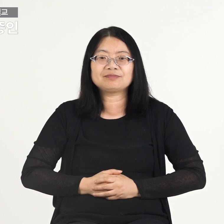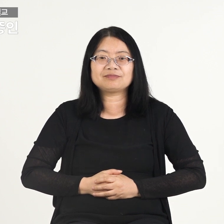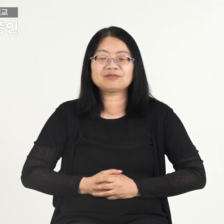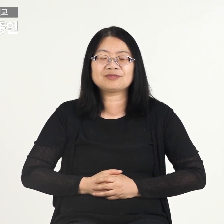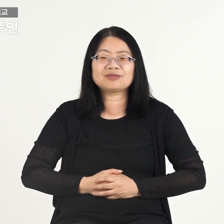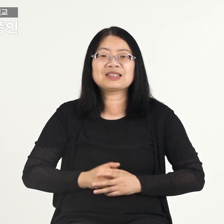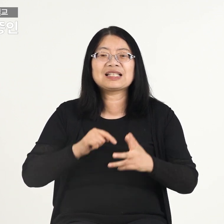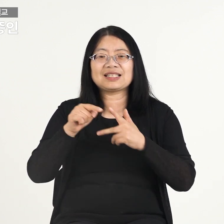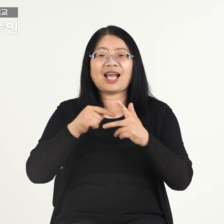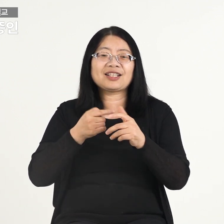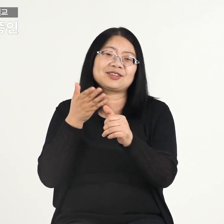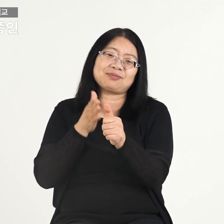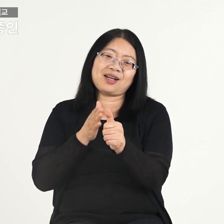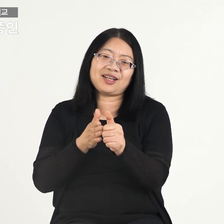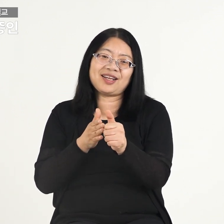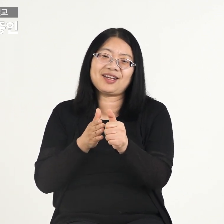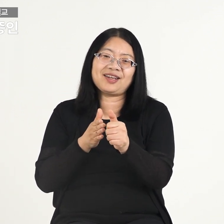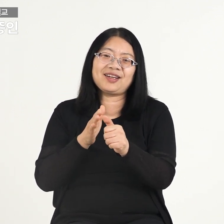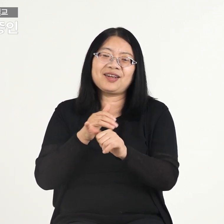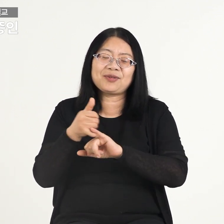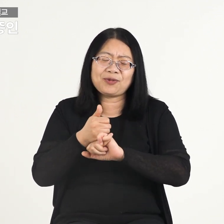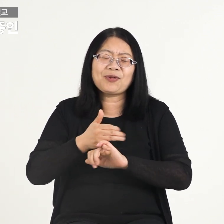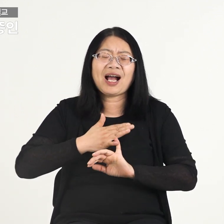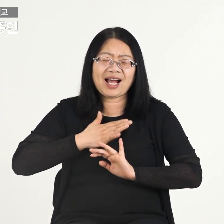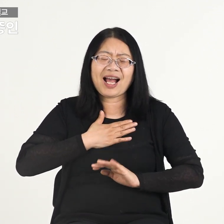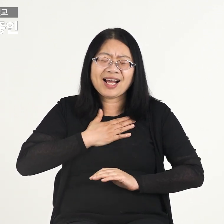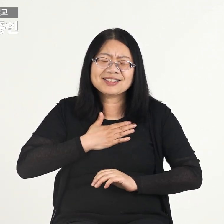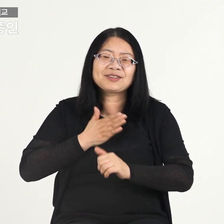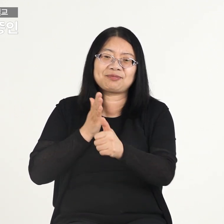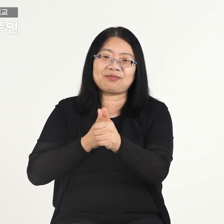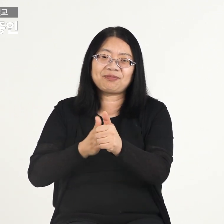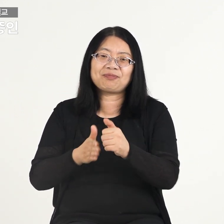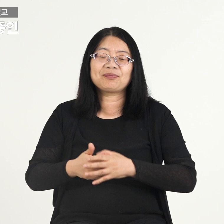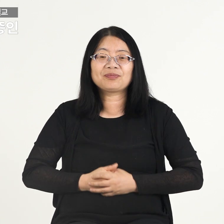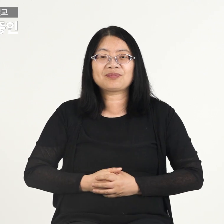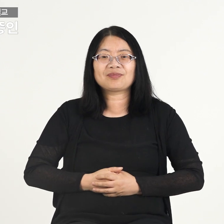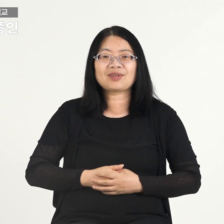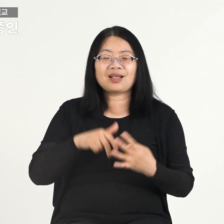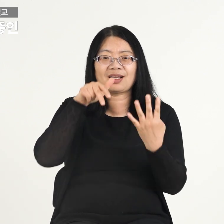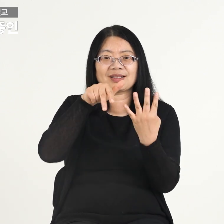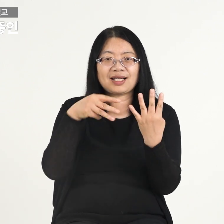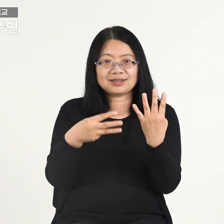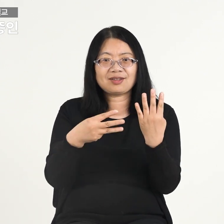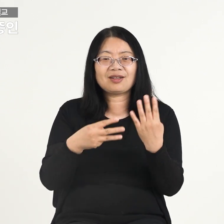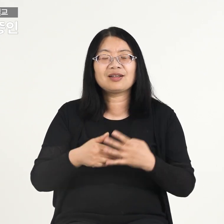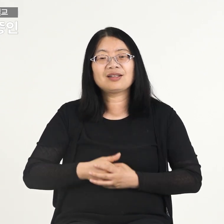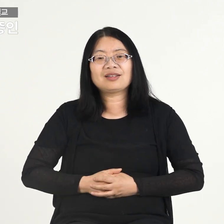이해가 되셔야 돼요. 예? 자, 4절 들어갑니다. 4절.